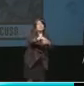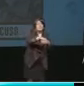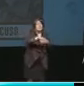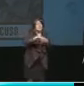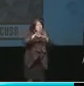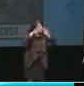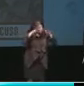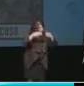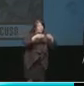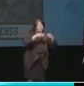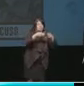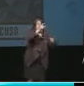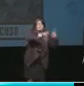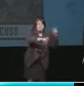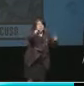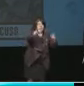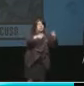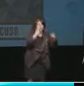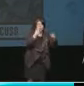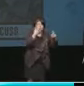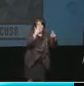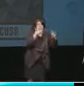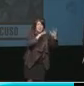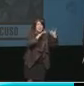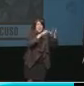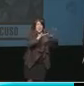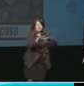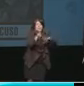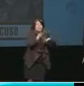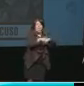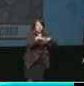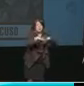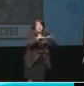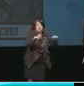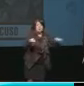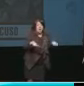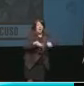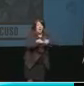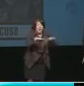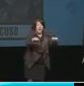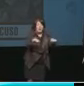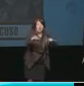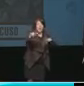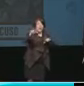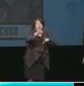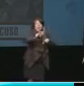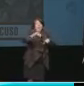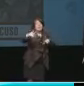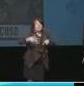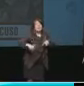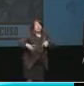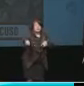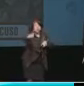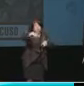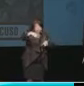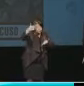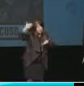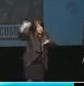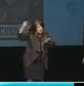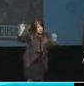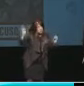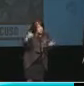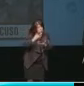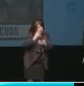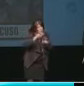in particolare nei naufragi di Rampedusa del 3 ottobre del 2013 e del 18 aprile del 2015 nel suo libro lei racconta l